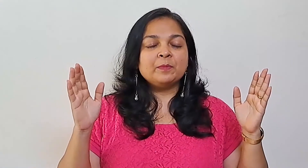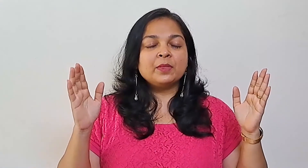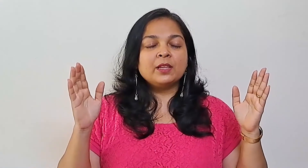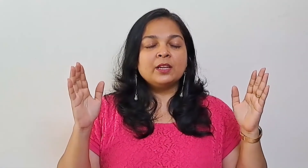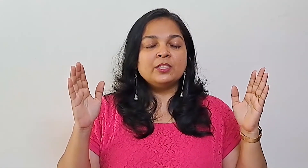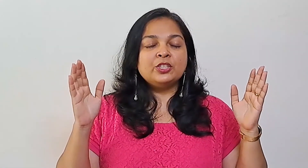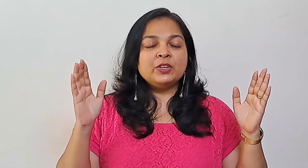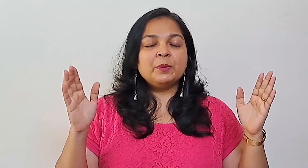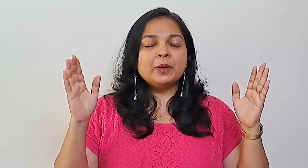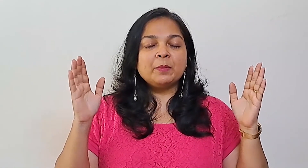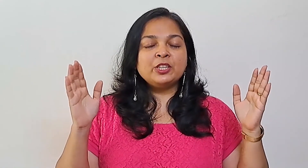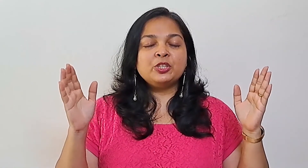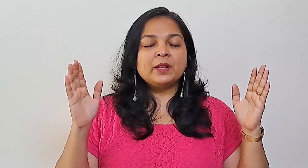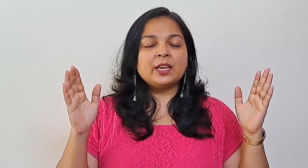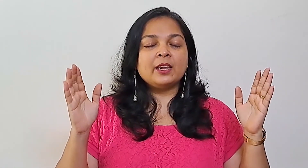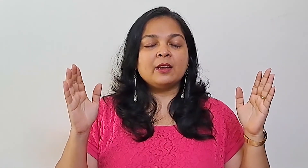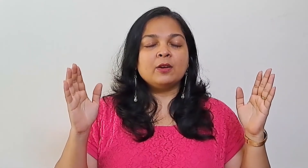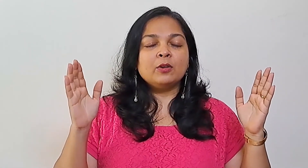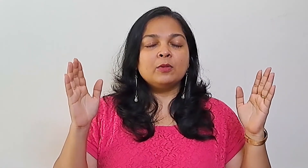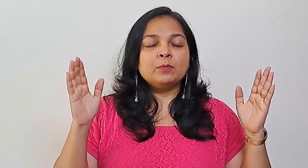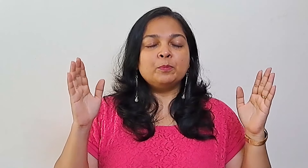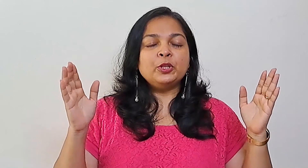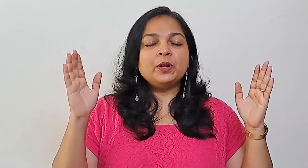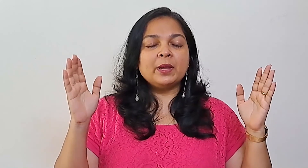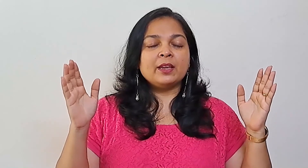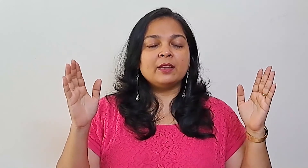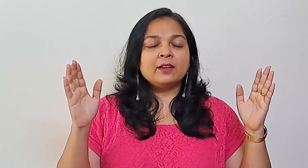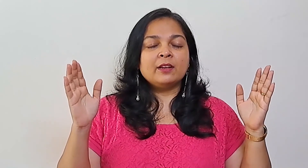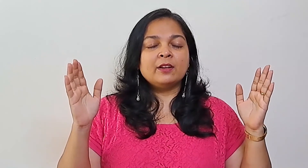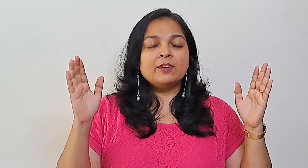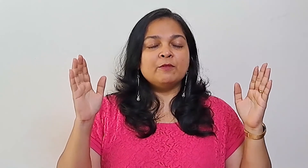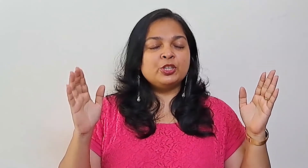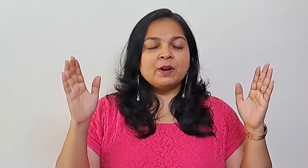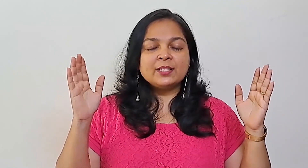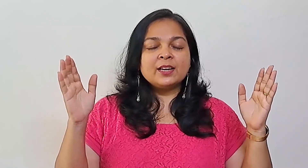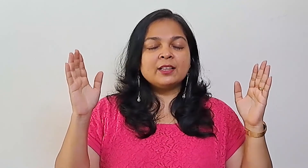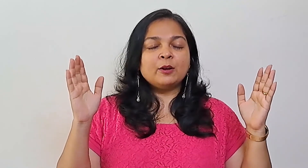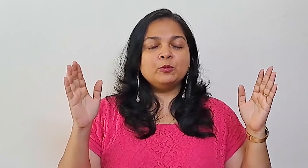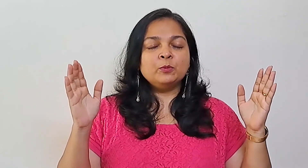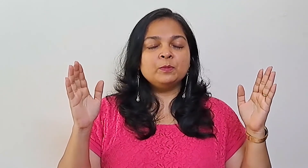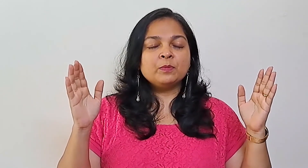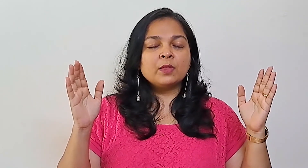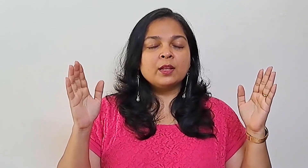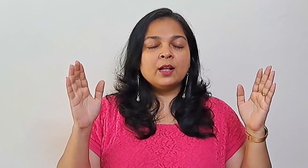मसीह जीवित परमेश्वर दे पुत्र विच विश्वास करता